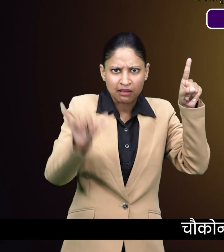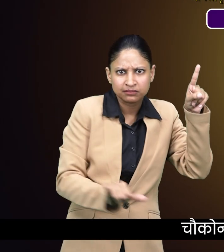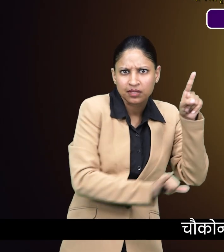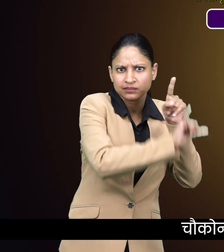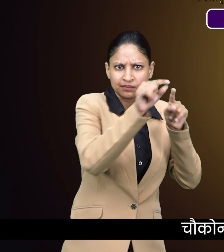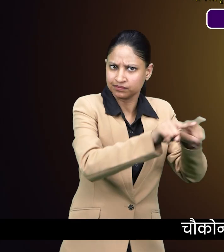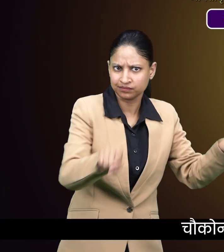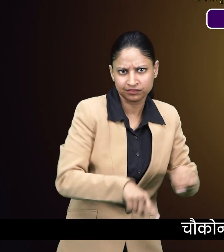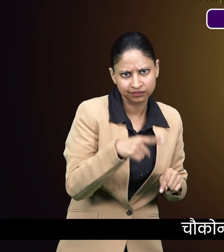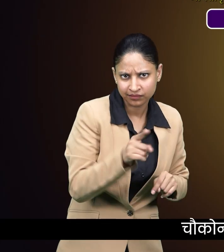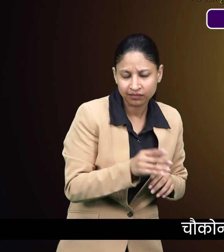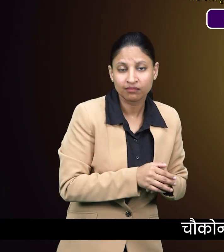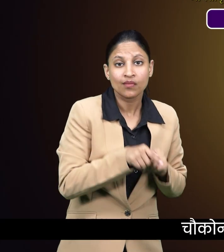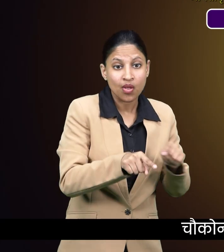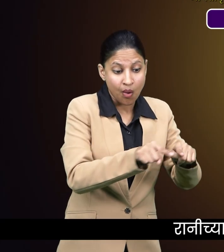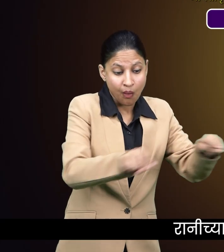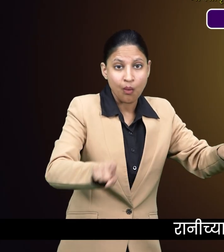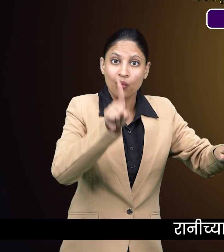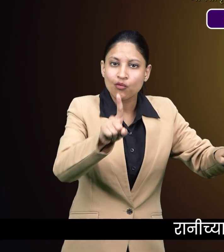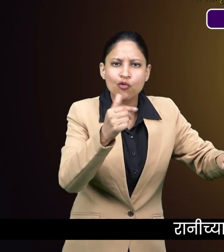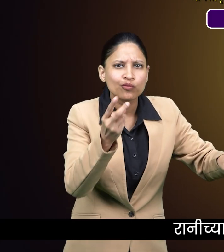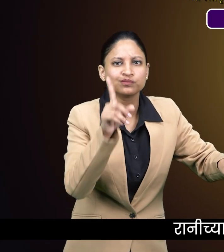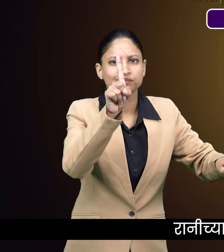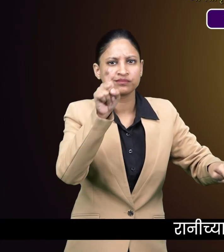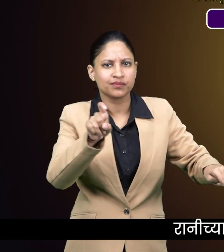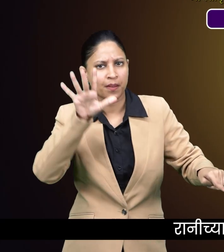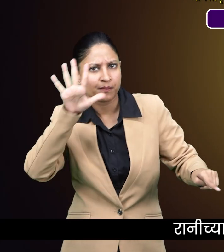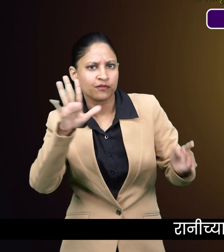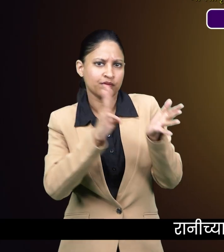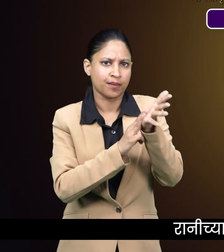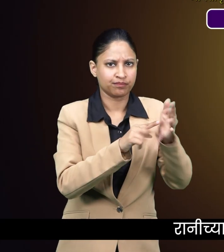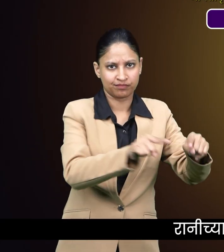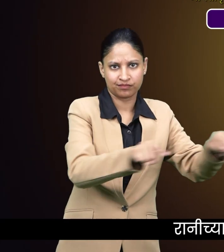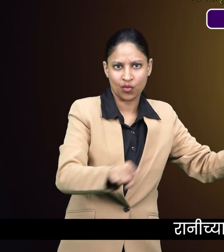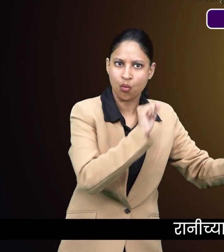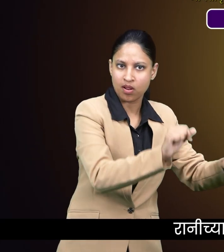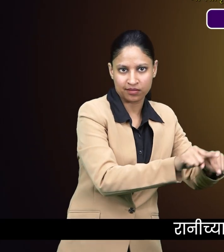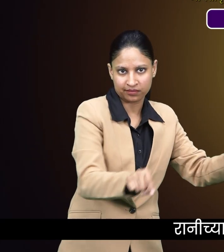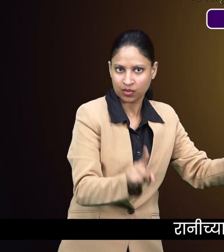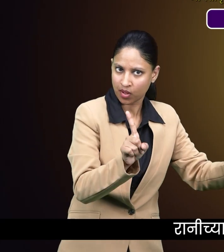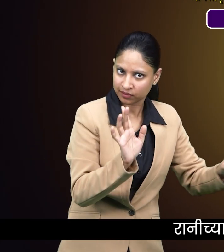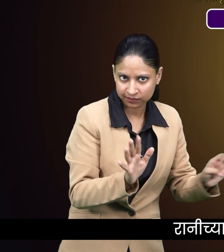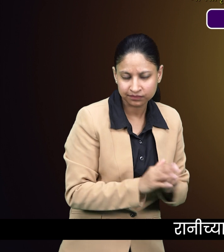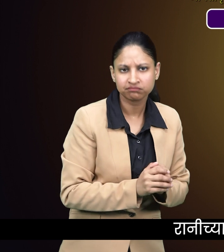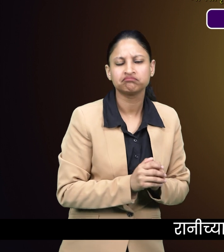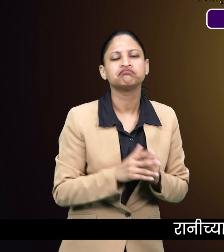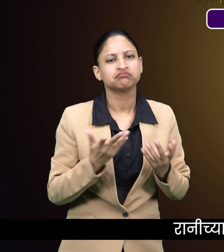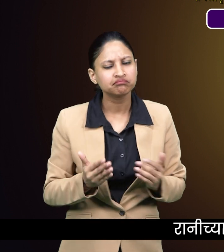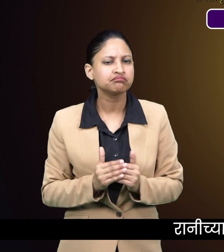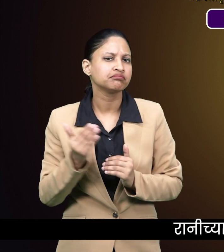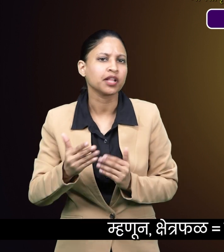चौकोनासाठी सर्व बाजू समान असतात. राणीच्या टेबलाची प्रत्येक बाजू बरोबर 1.5 मीटर.